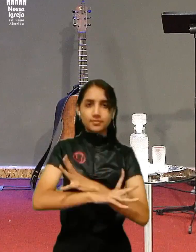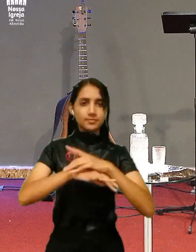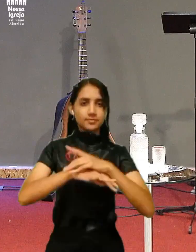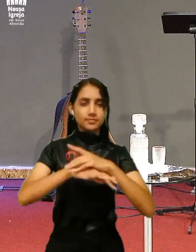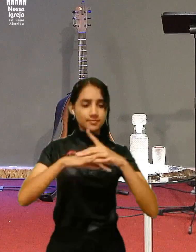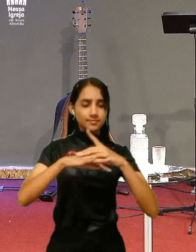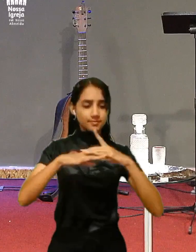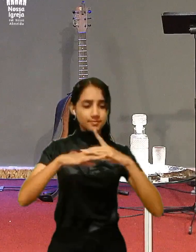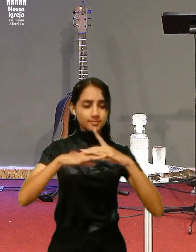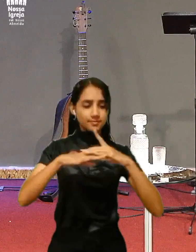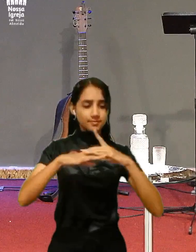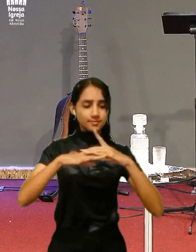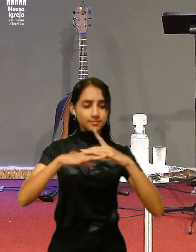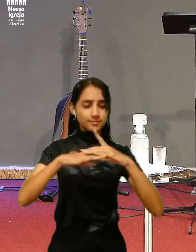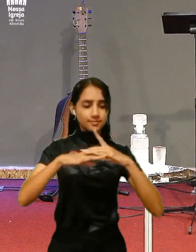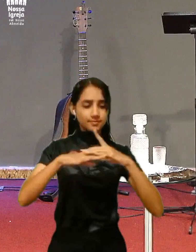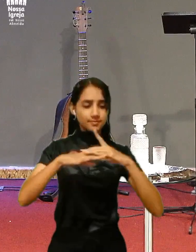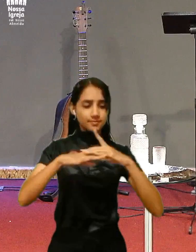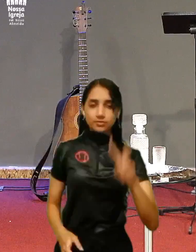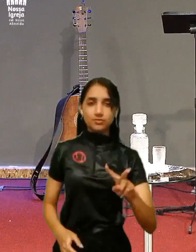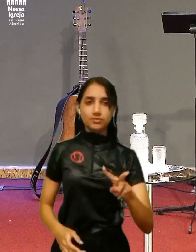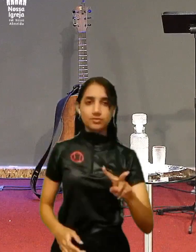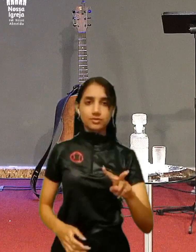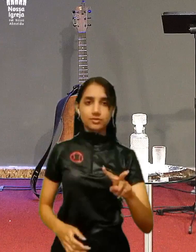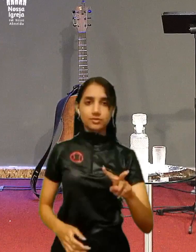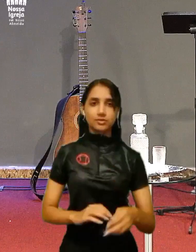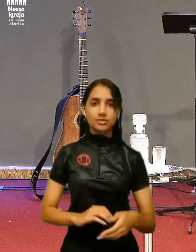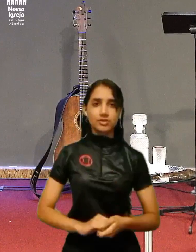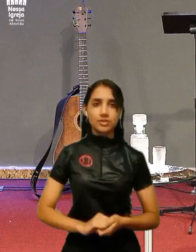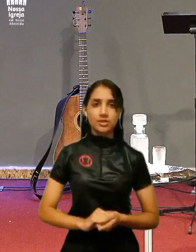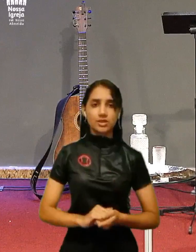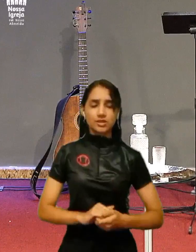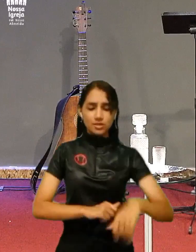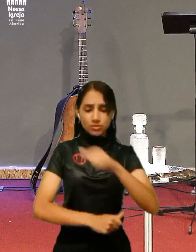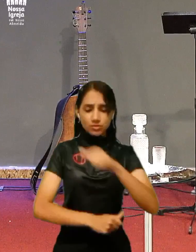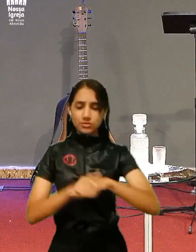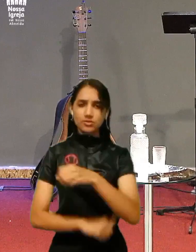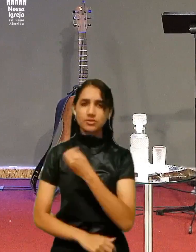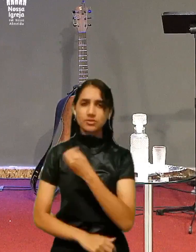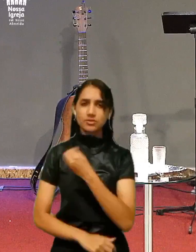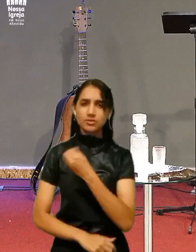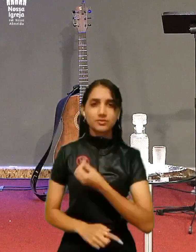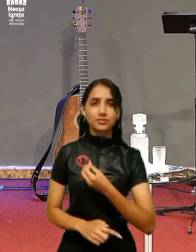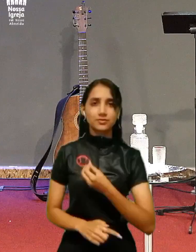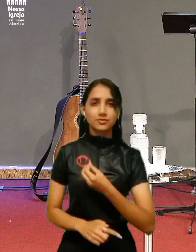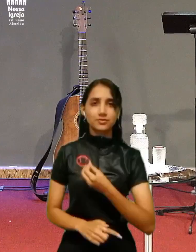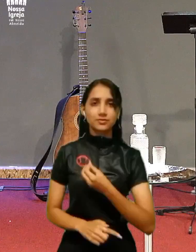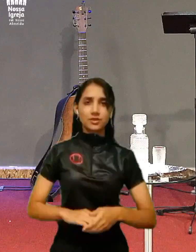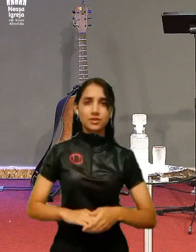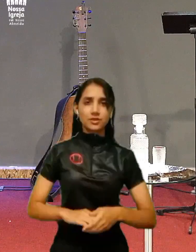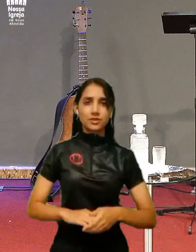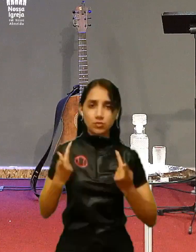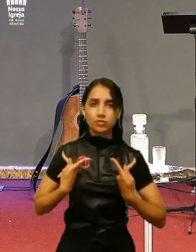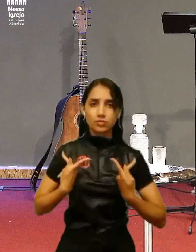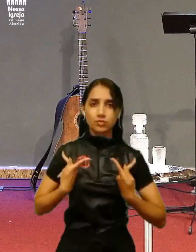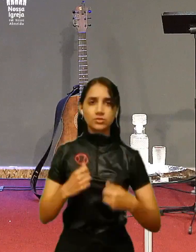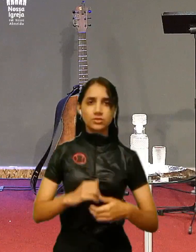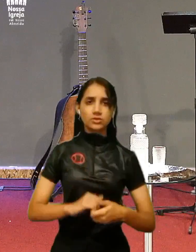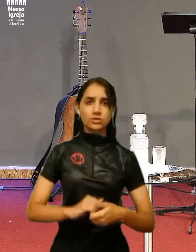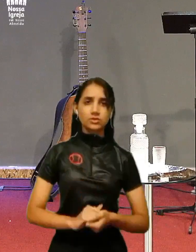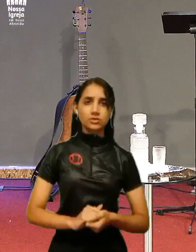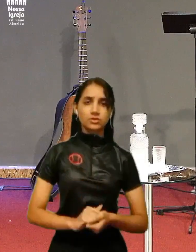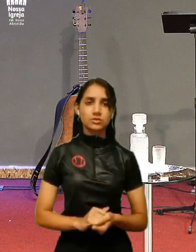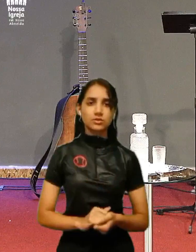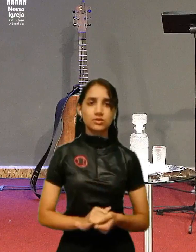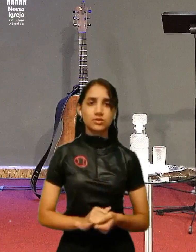osso ao seu osso. Olhei e eis que havia tendões sobre eles, cresceram as carnes e se estendeu a pele sobre eles, mas não